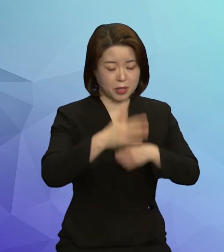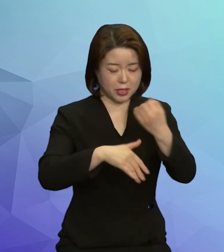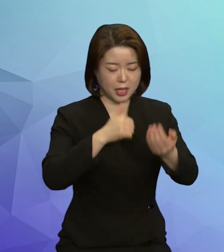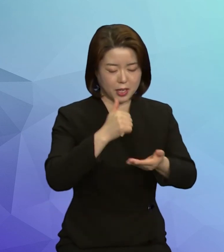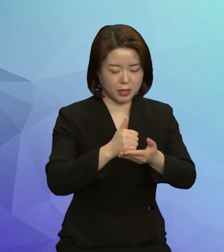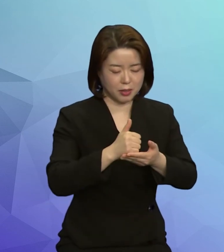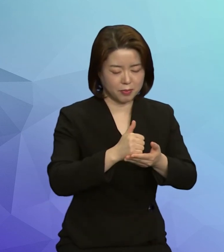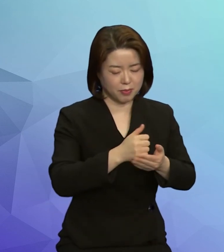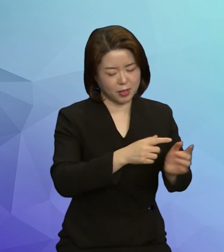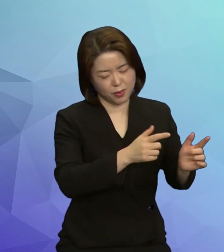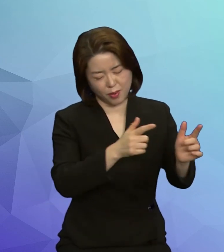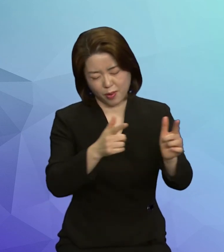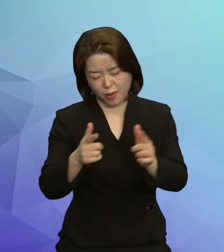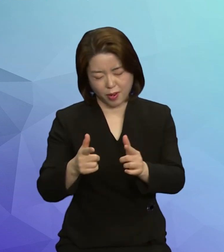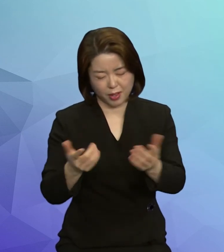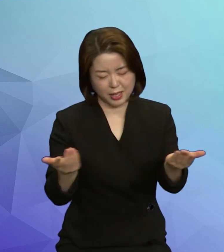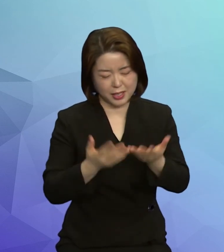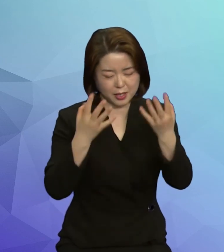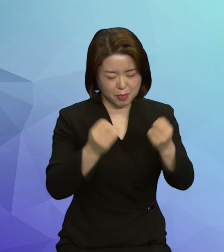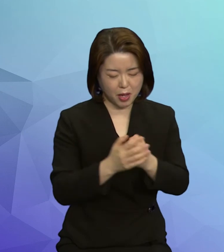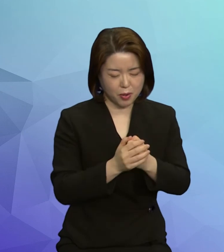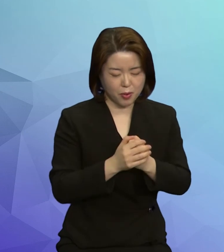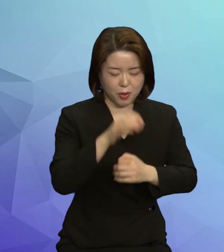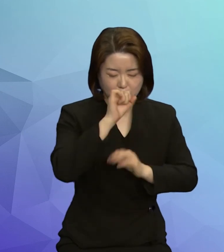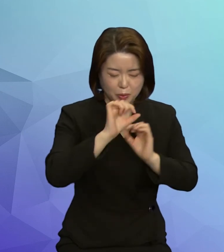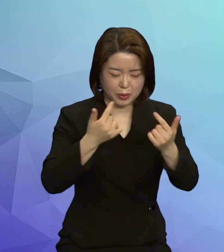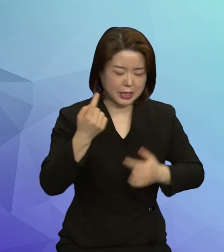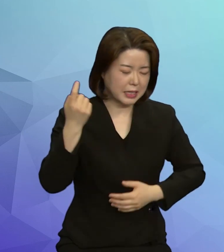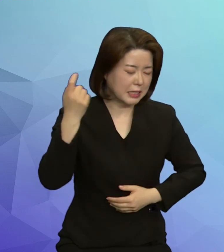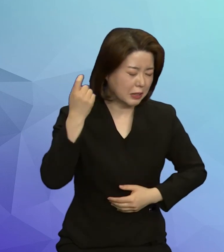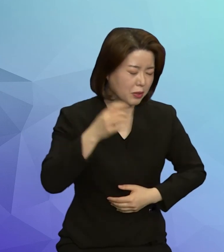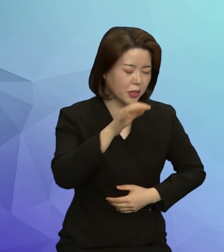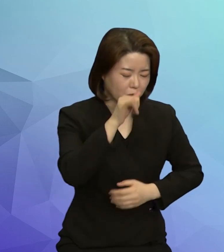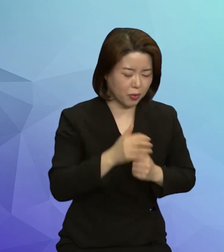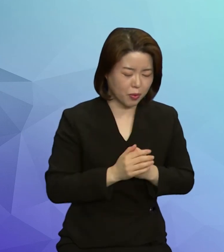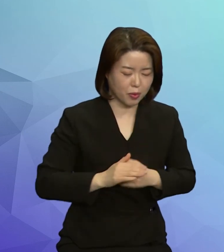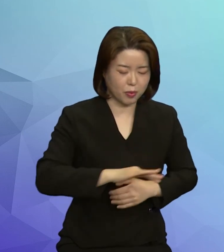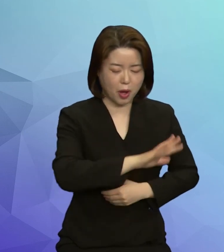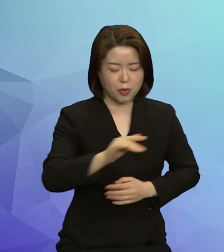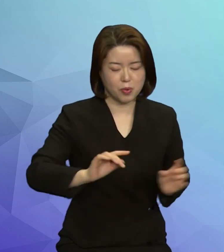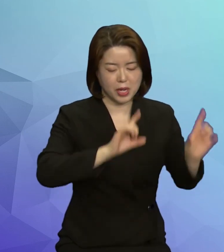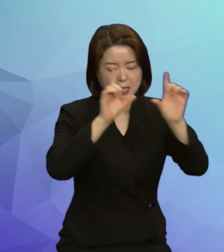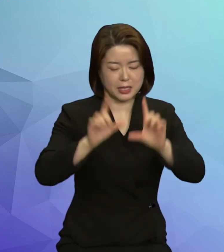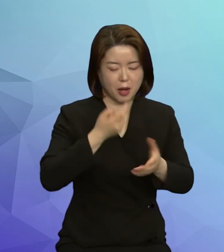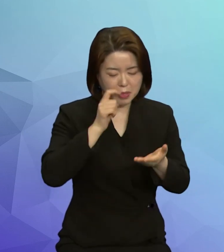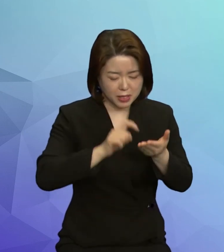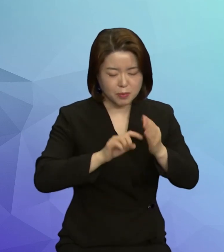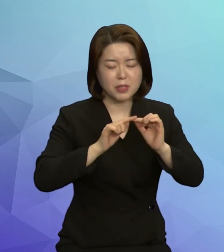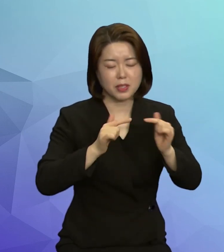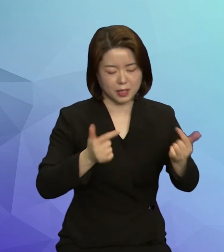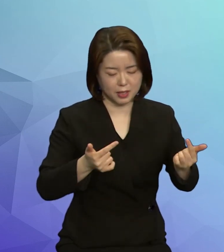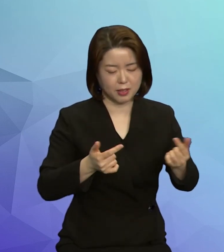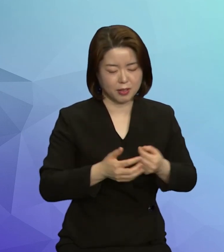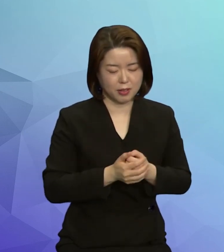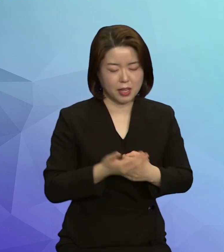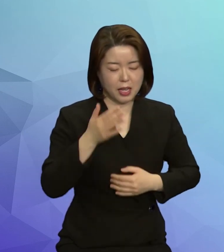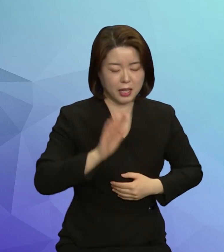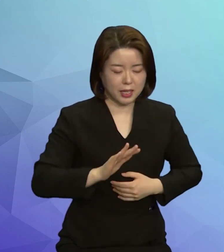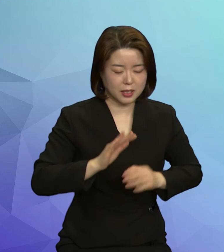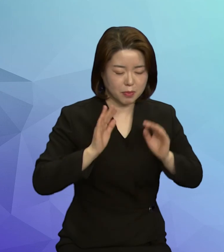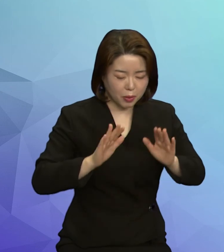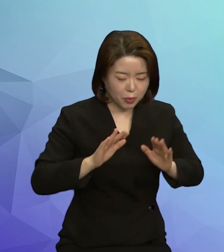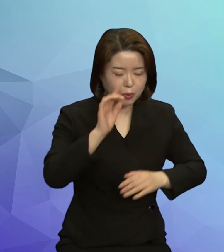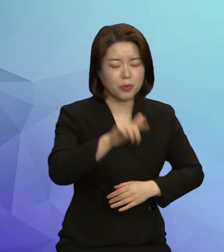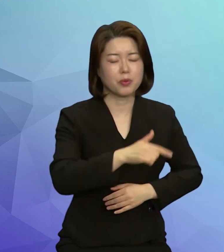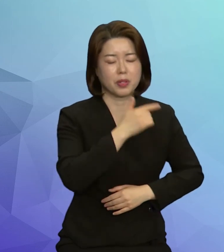아버지 하나님, 별의별 일들이 많고 흉흉한 소식들도 있고 우리의 삶이 만만치가 않지만